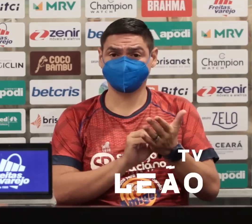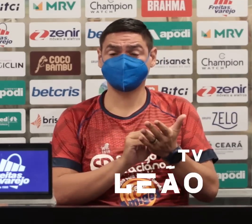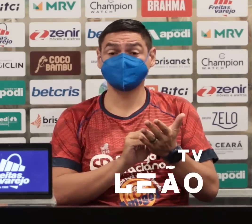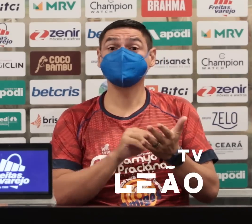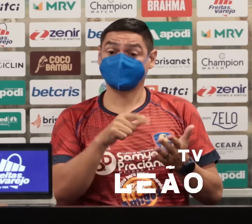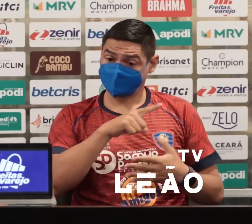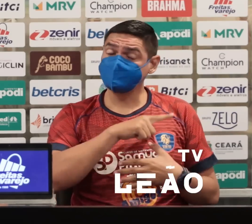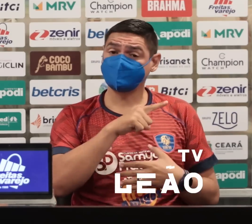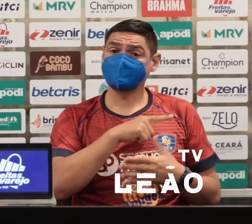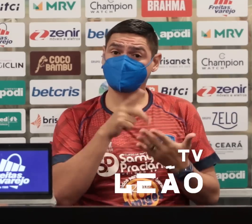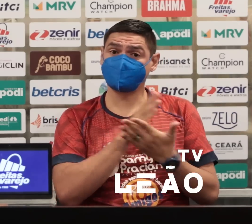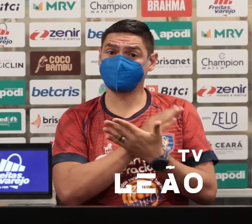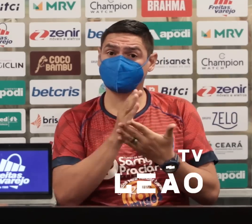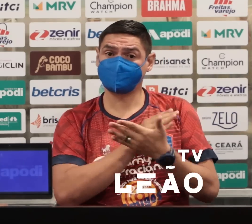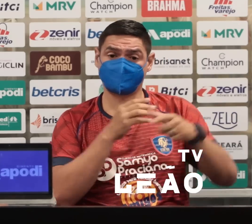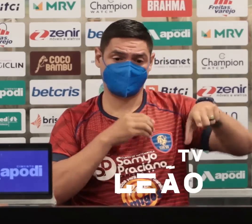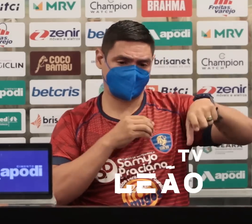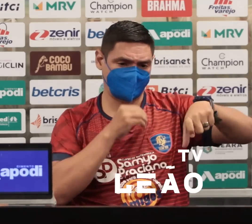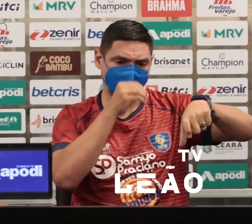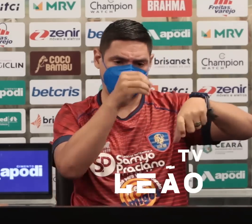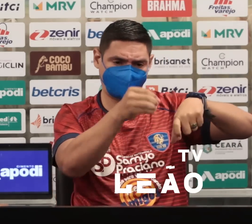cruzamientos, más.